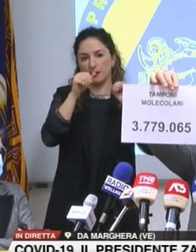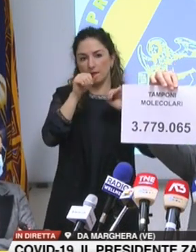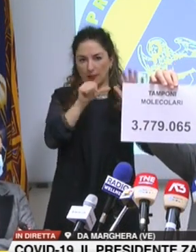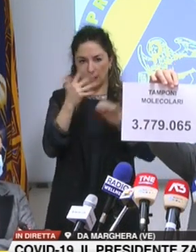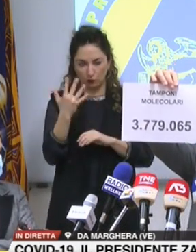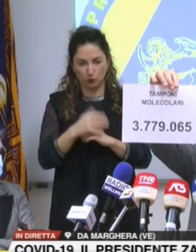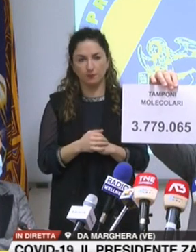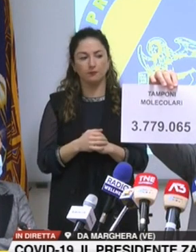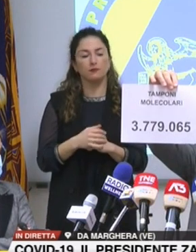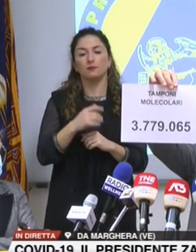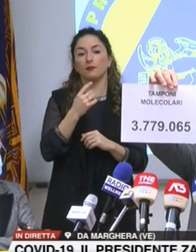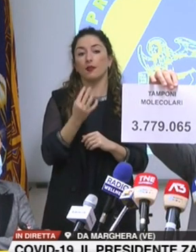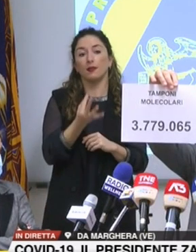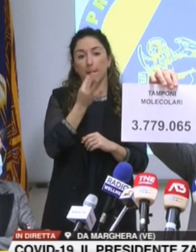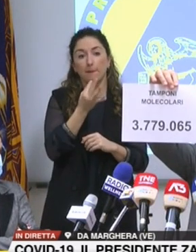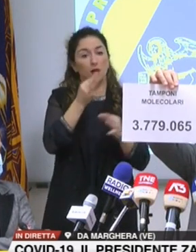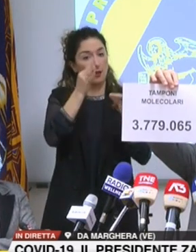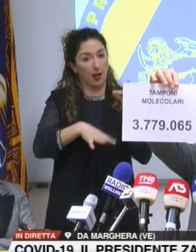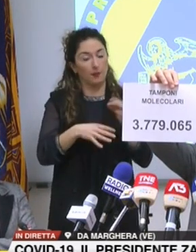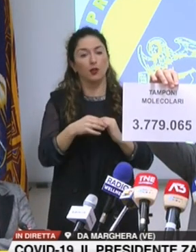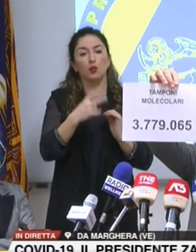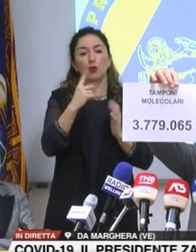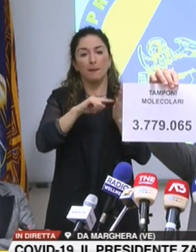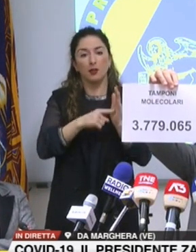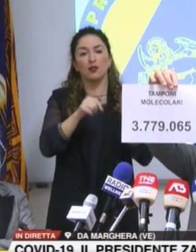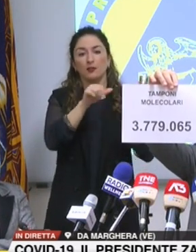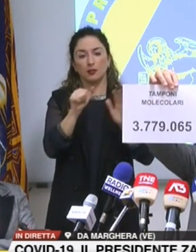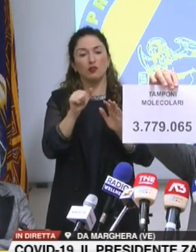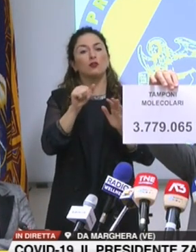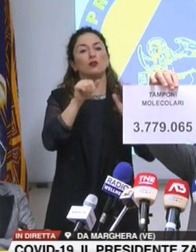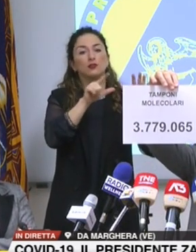3.779.065, i test rapidi sono